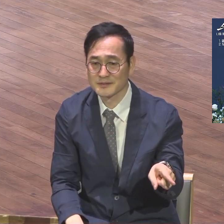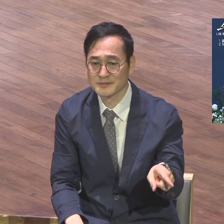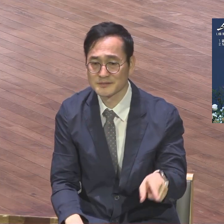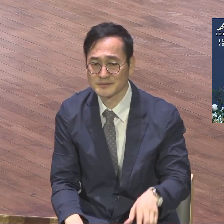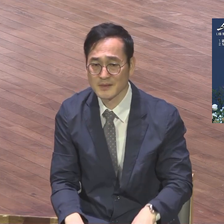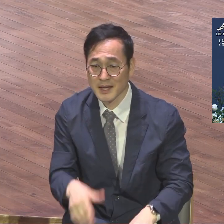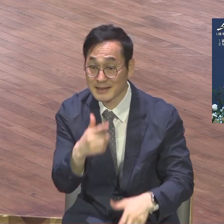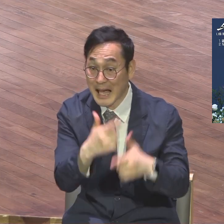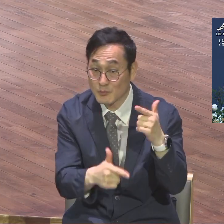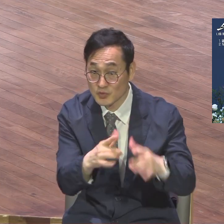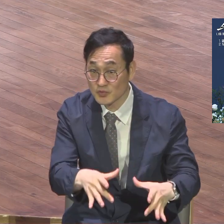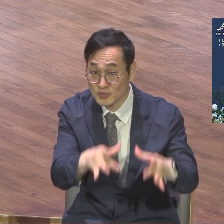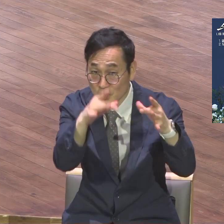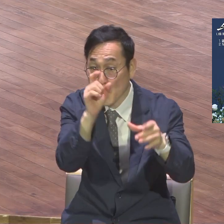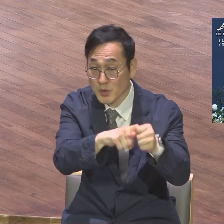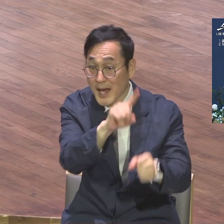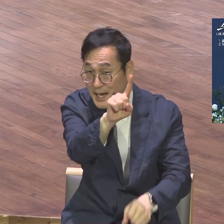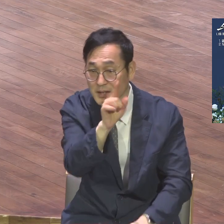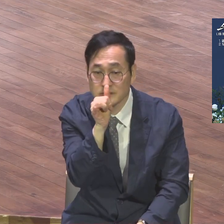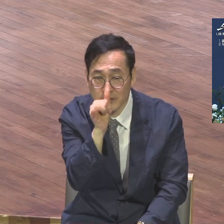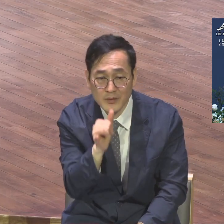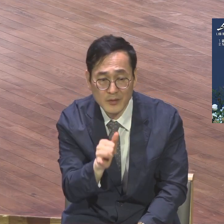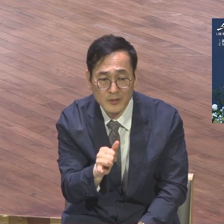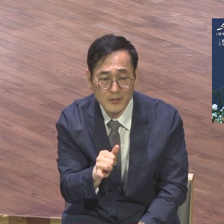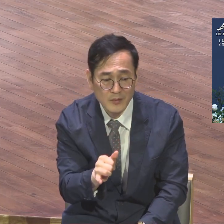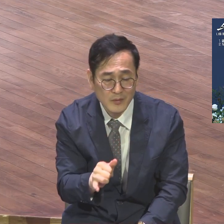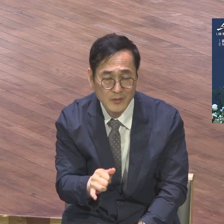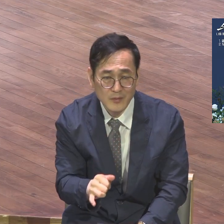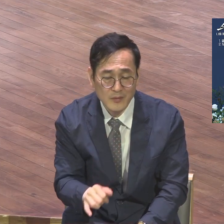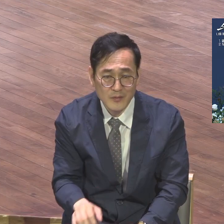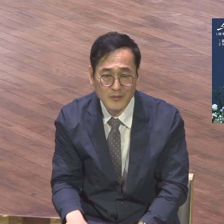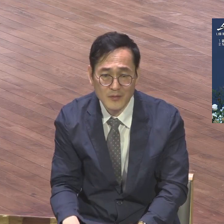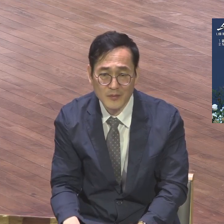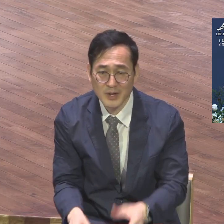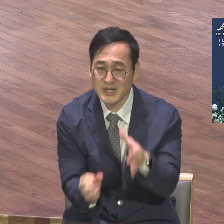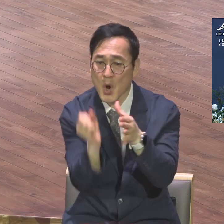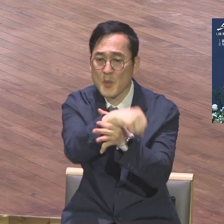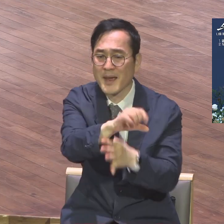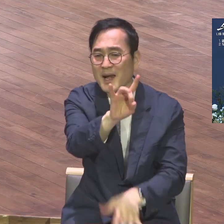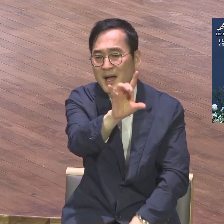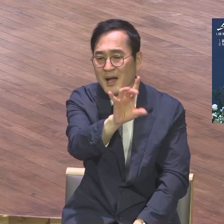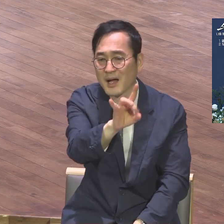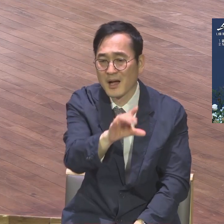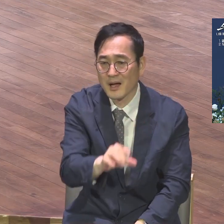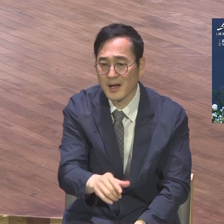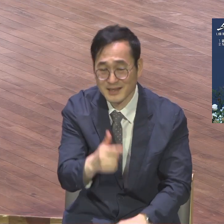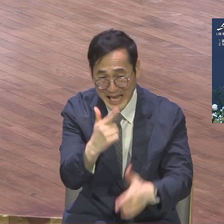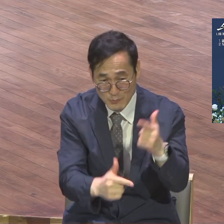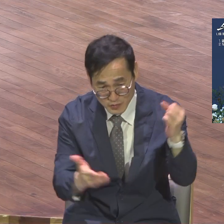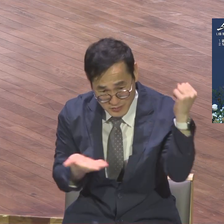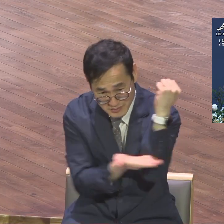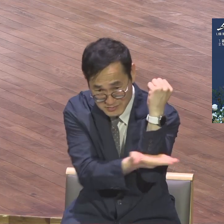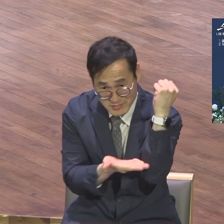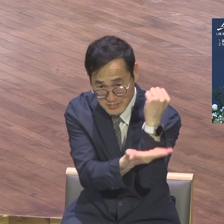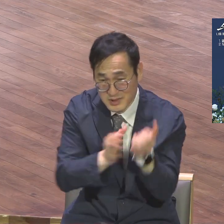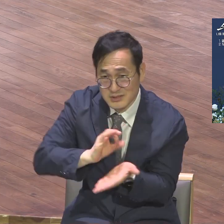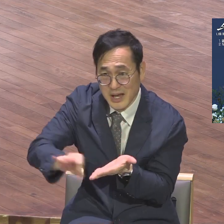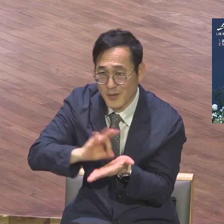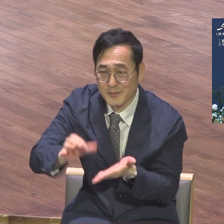가지 목적을 위해서만 존재합니다. 단 한 가지. 그게 뭐냐? 열매입니다. 열매. 열매 하나밖에